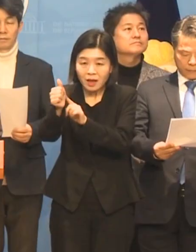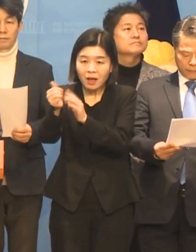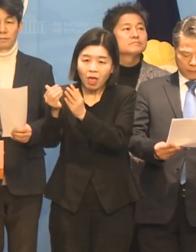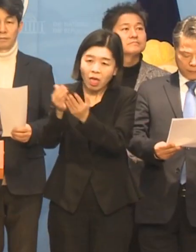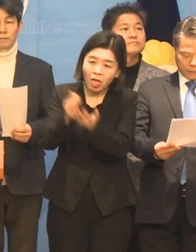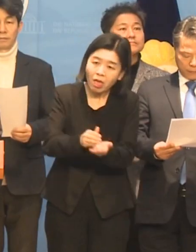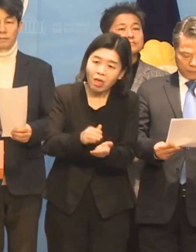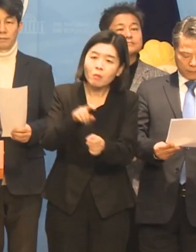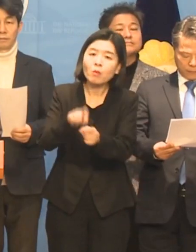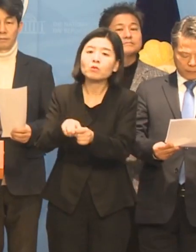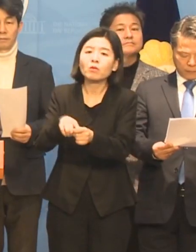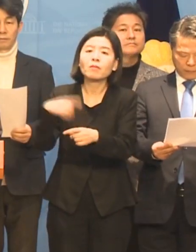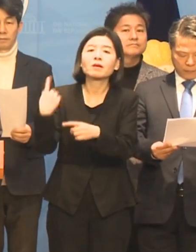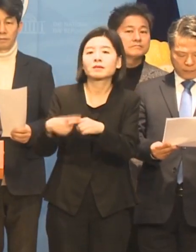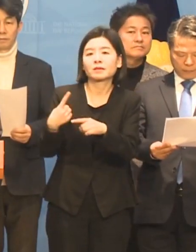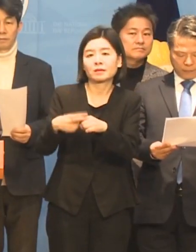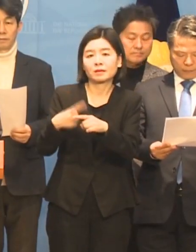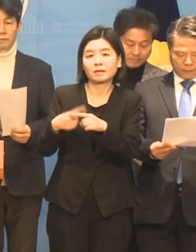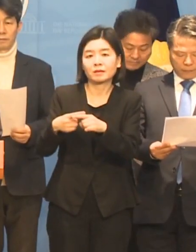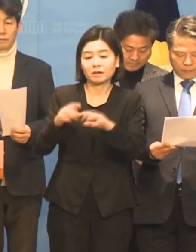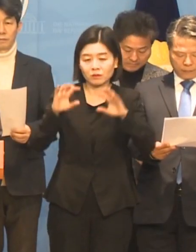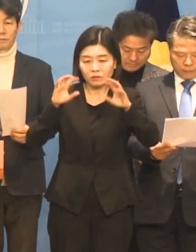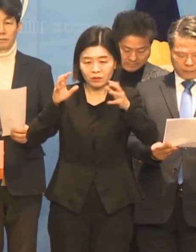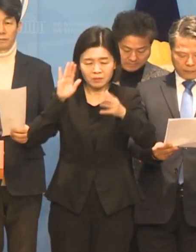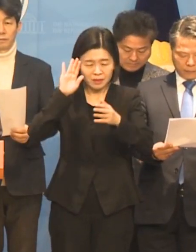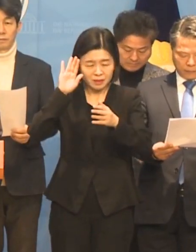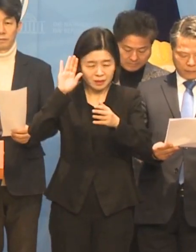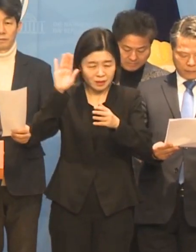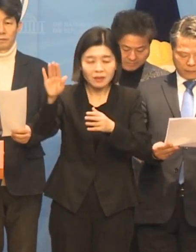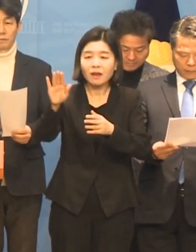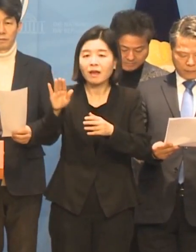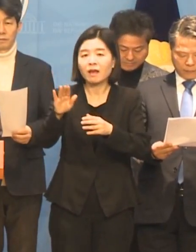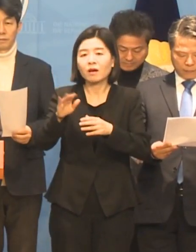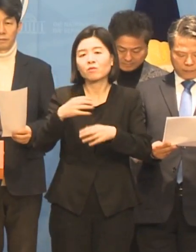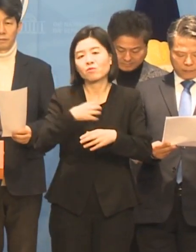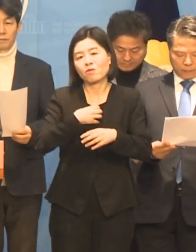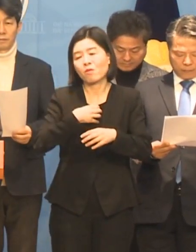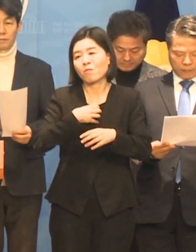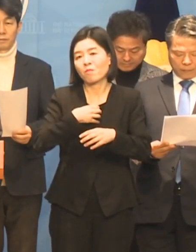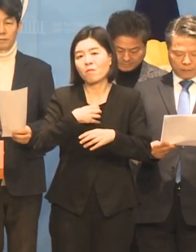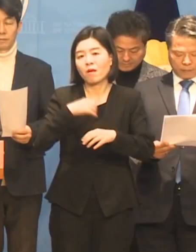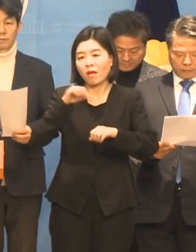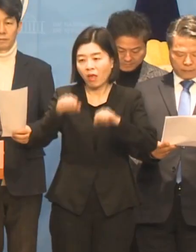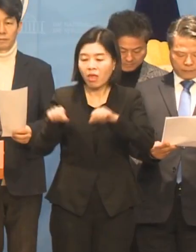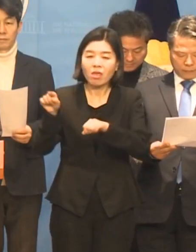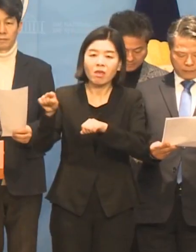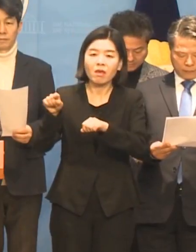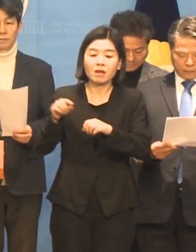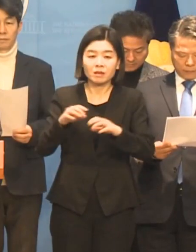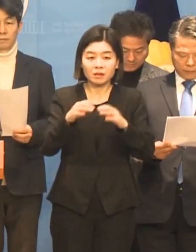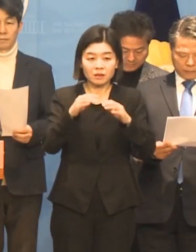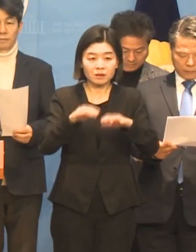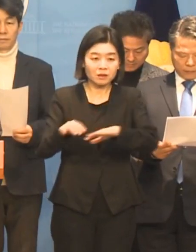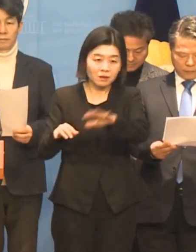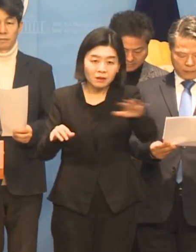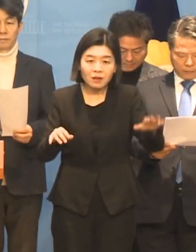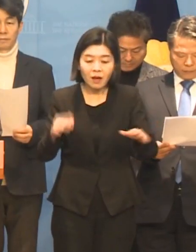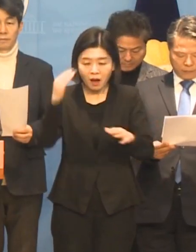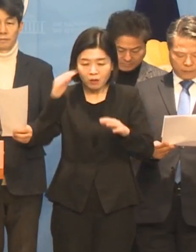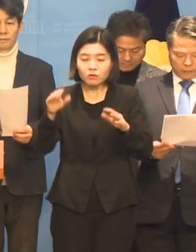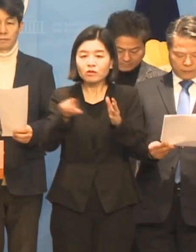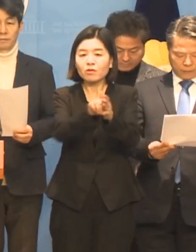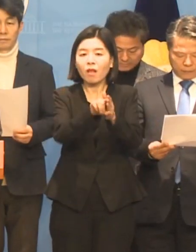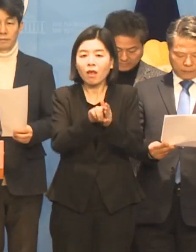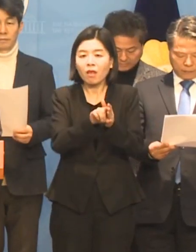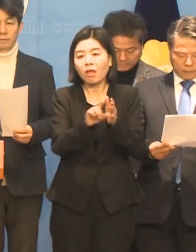것입니다. 이는 국가의 미래를 망치는 위험한 행위이며 대한민국이 국제사회에서 신뢰를 잃고